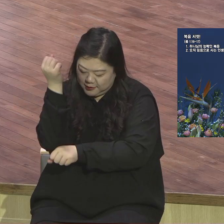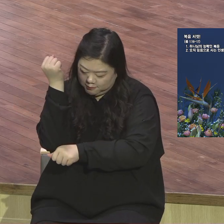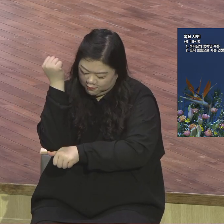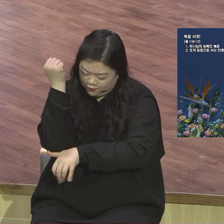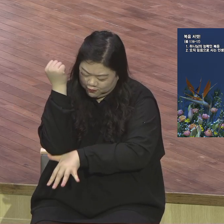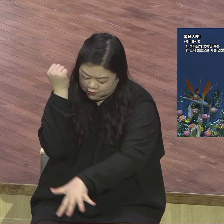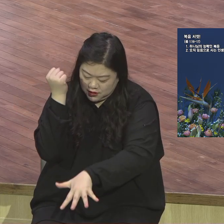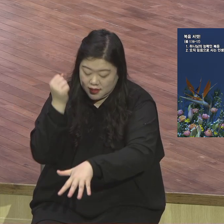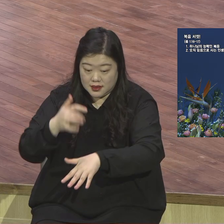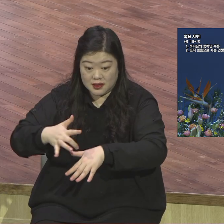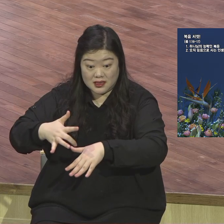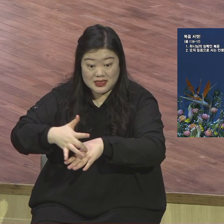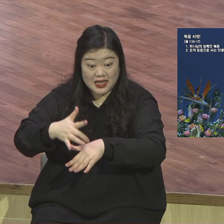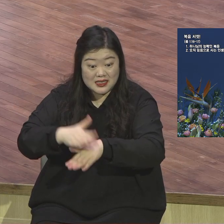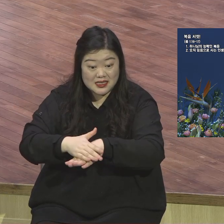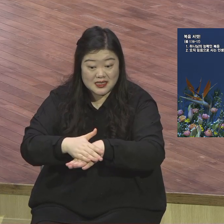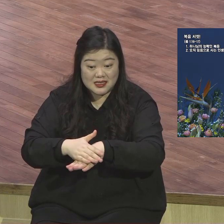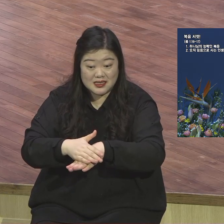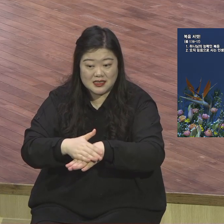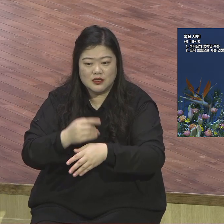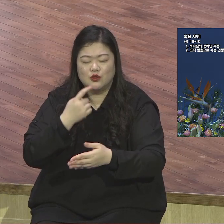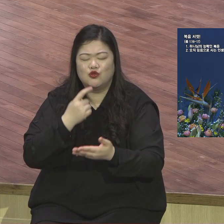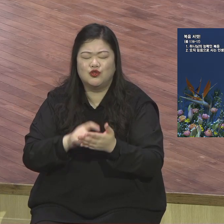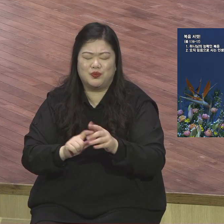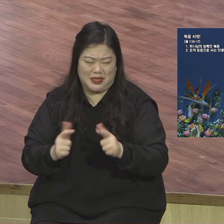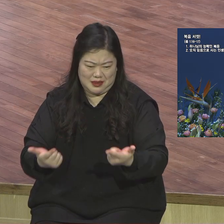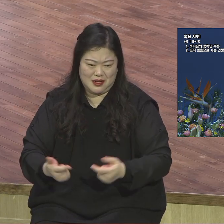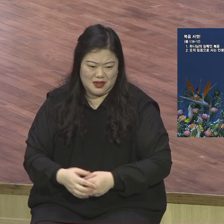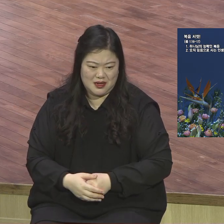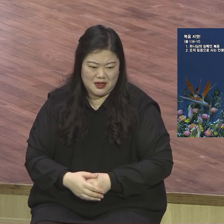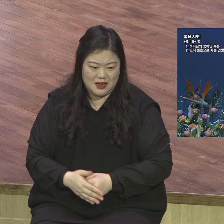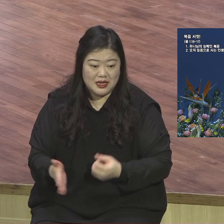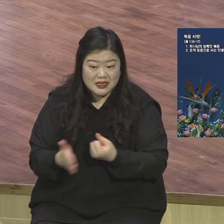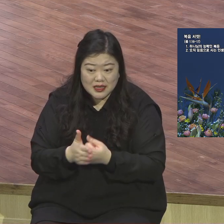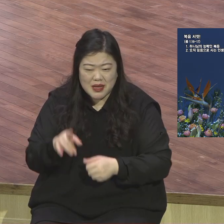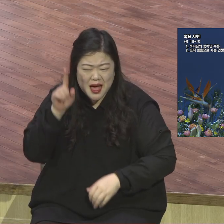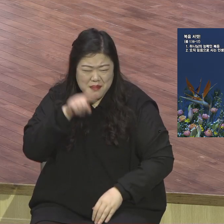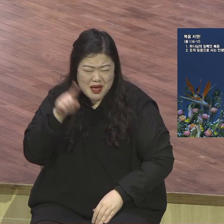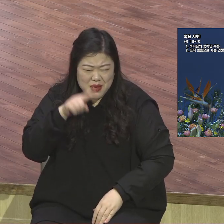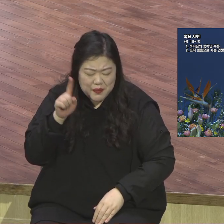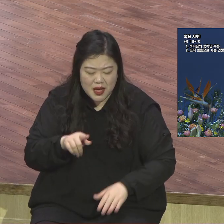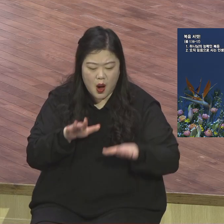예배를 통해서 복음의 능력을 여러분 매 시간 체험하시기 바랍니다.